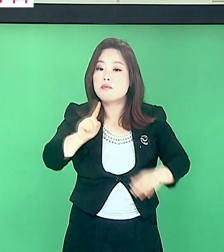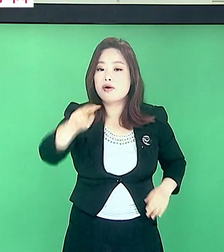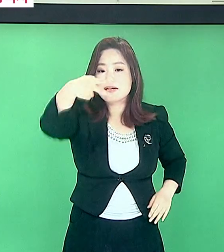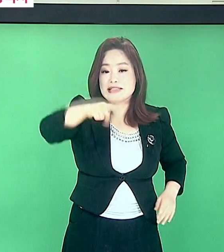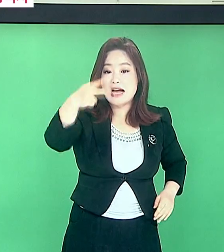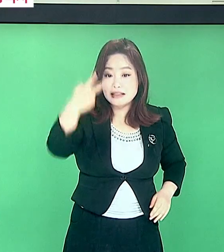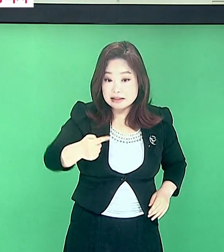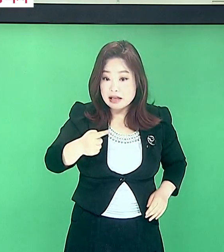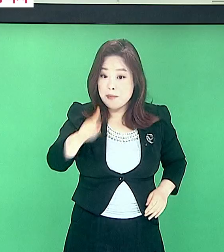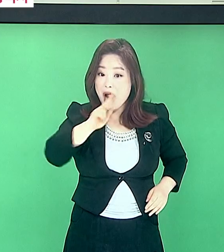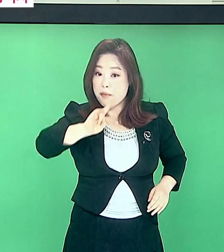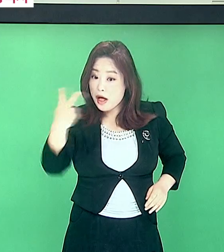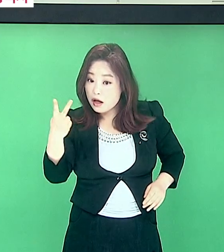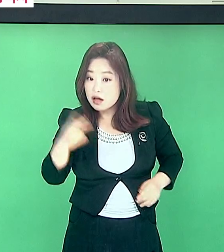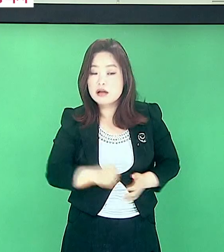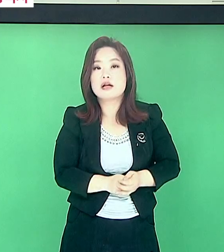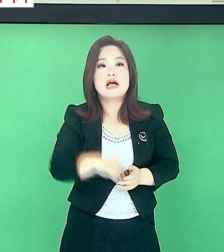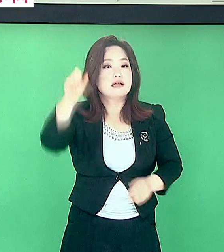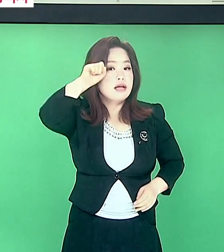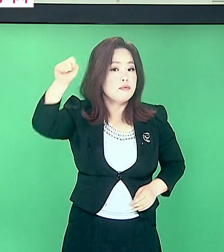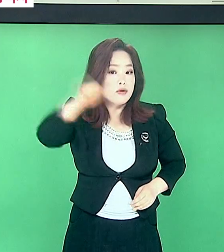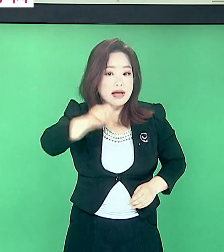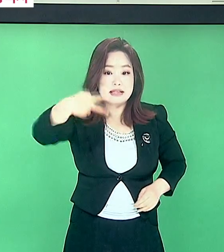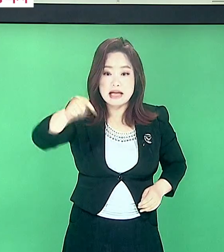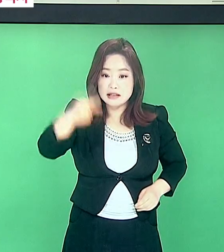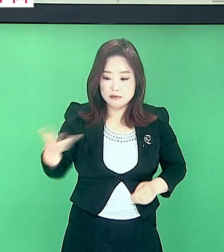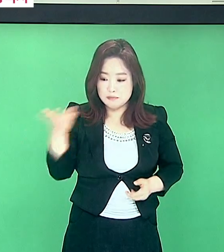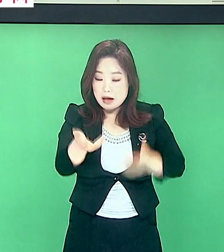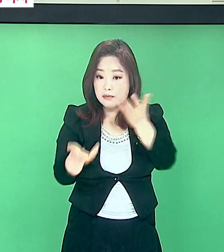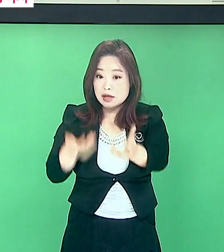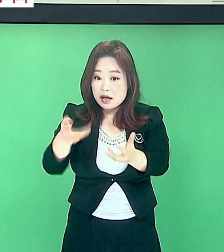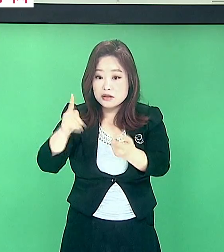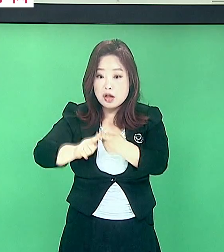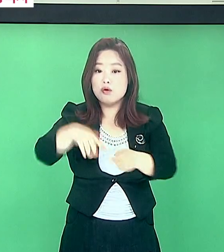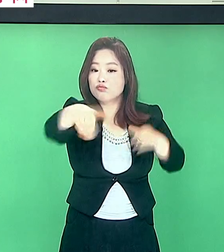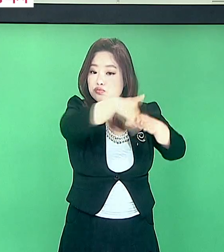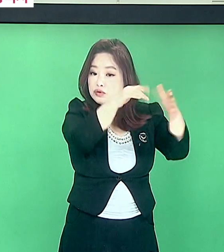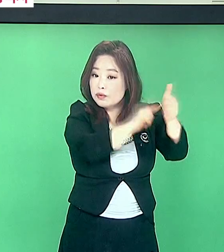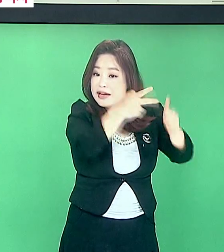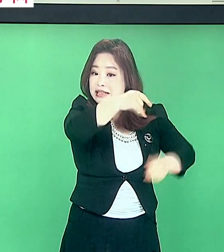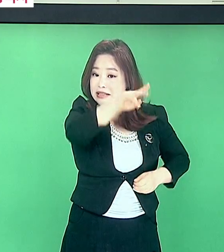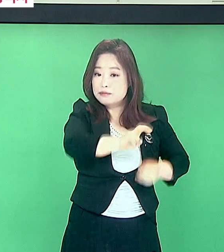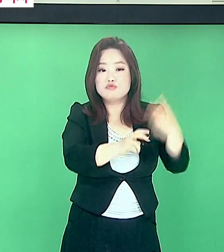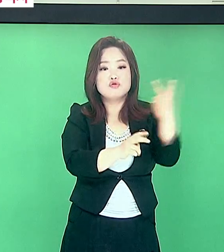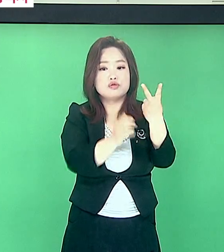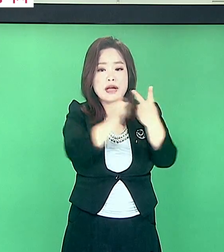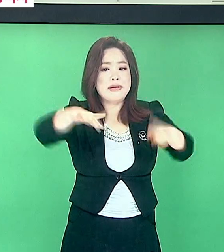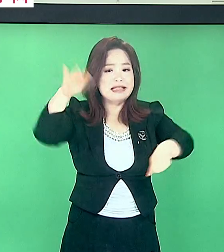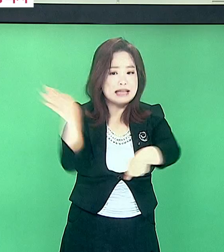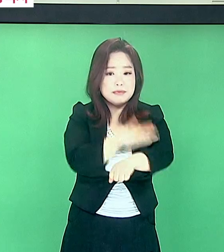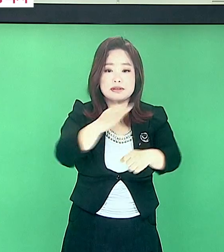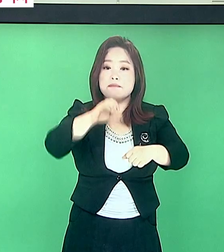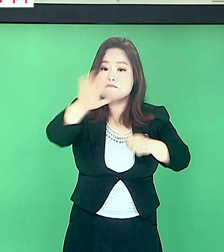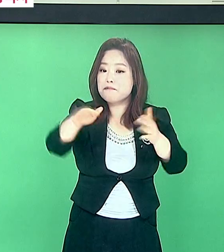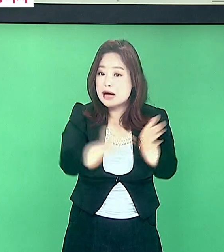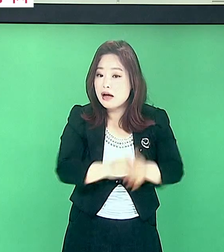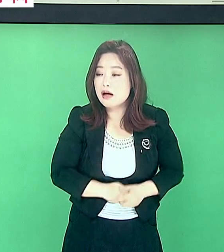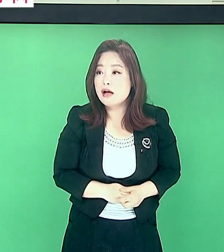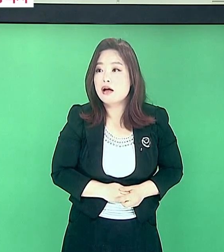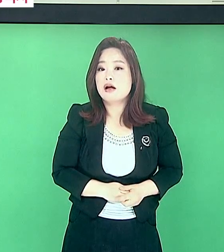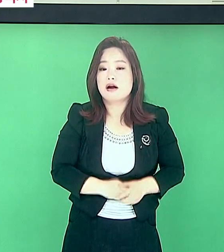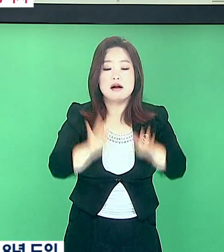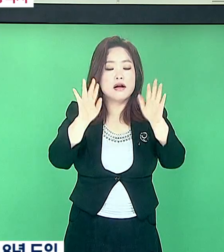한국 수와 언어 법이 통과가 되면서 수와 언어는 공식적으로 한국의 공용어가 됐습니다 그래서